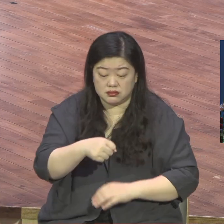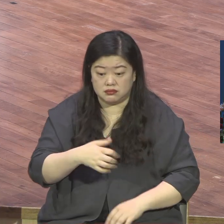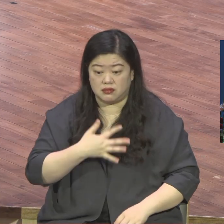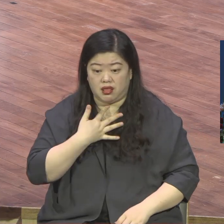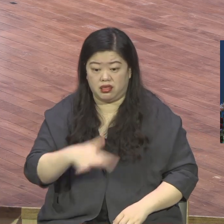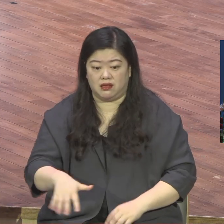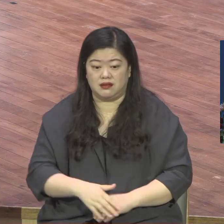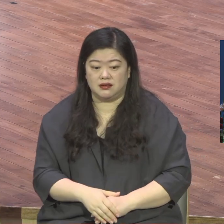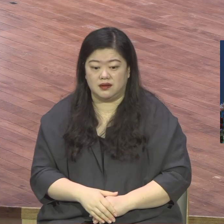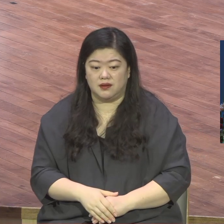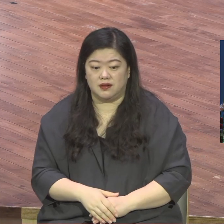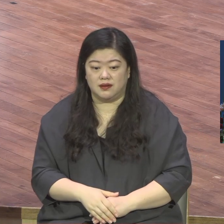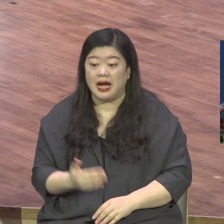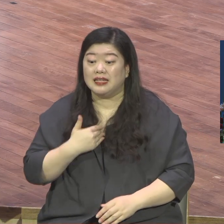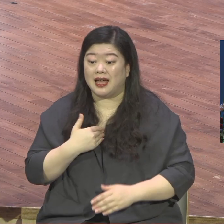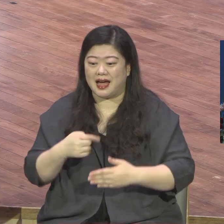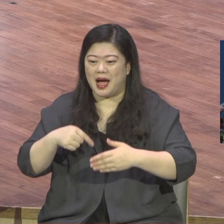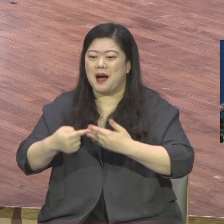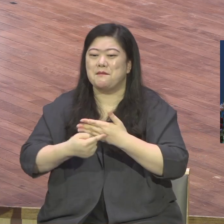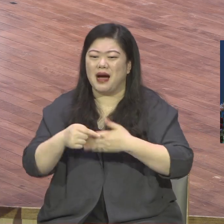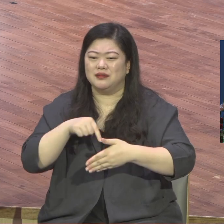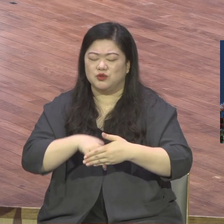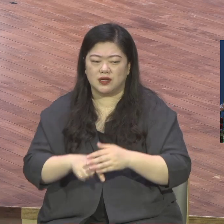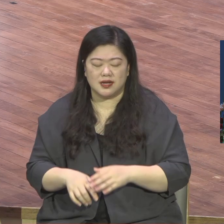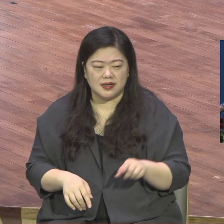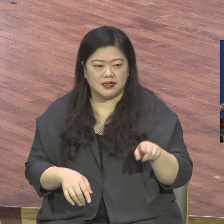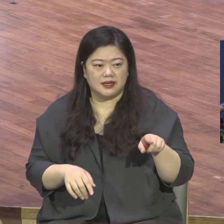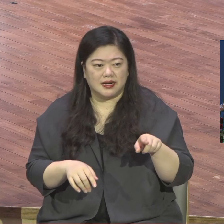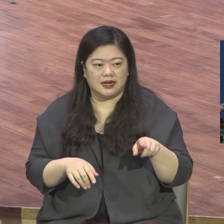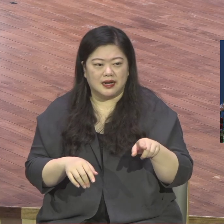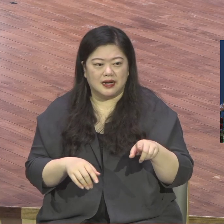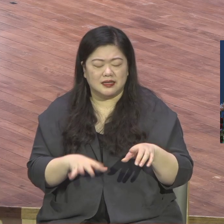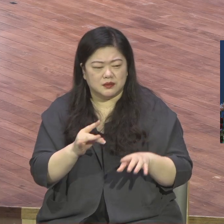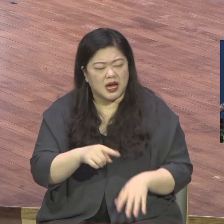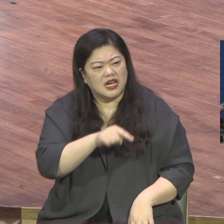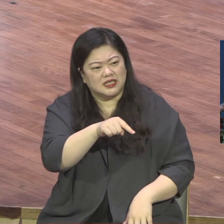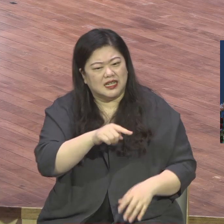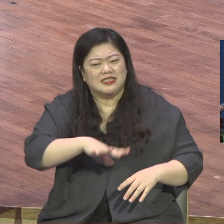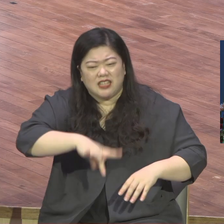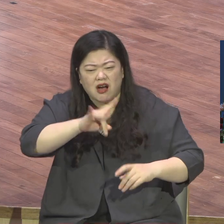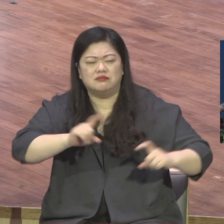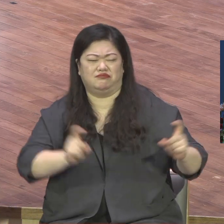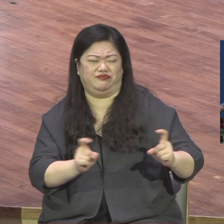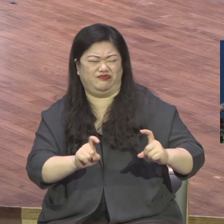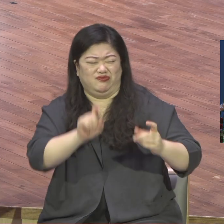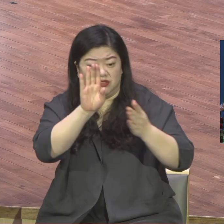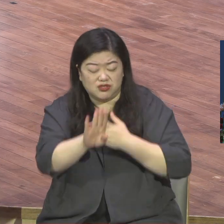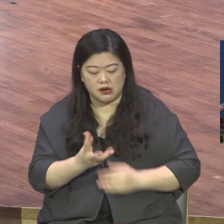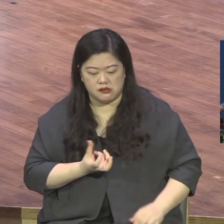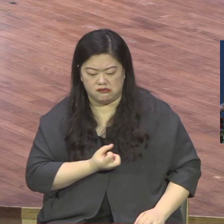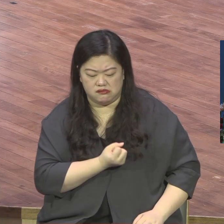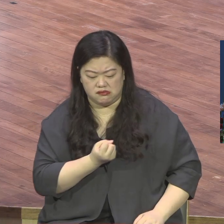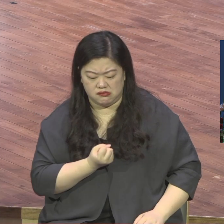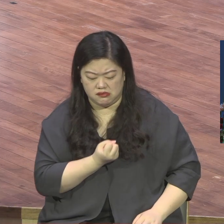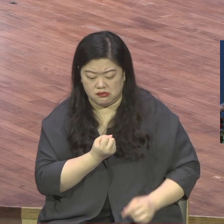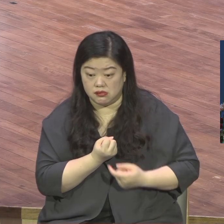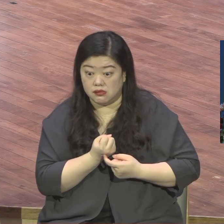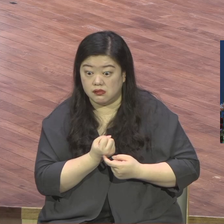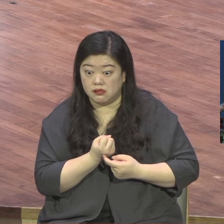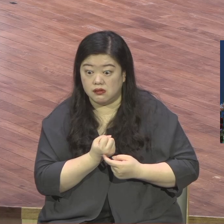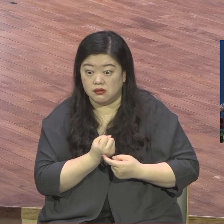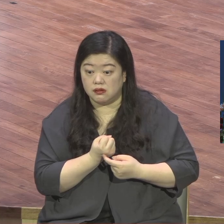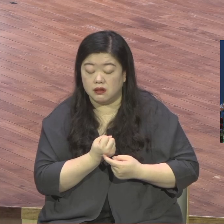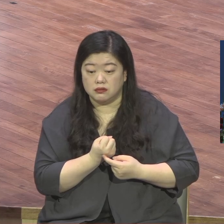마음속으로도 내가 저 인간 저 한 사람도 없어. 지구촌에 아무도 없어요. 왜? 하나님의 사랑을 받고 나니까 내 같은